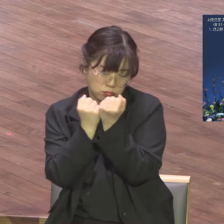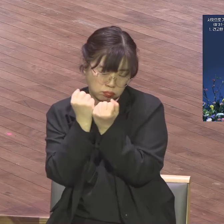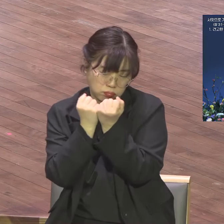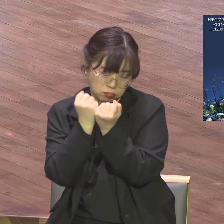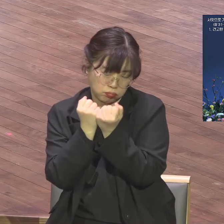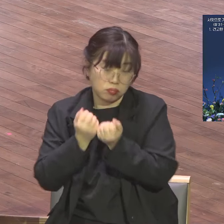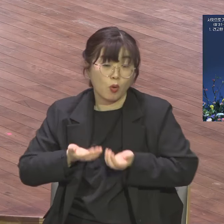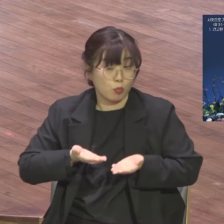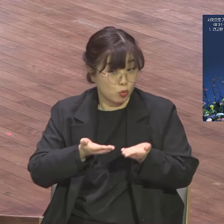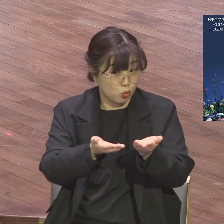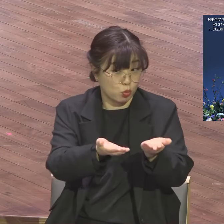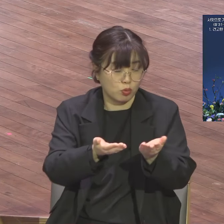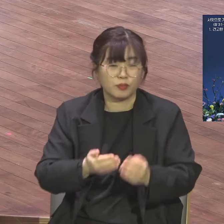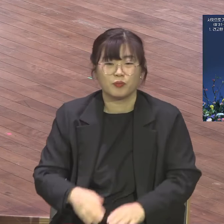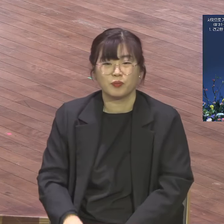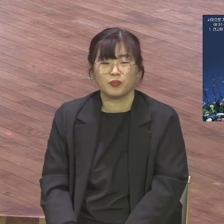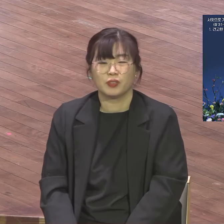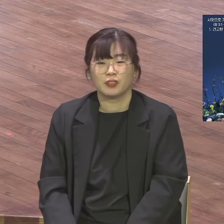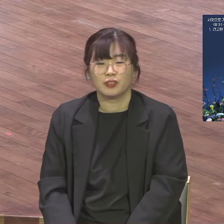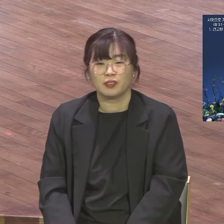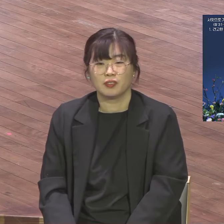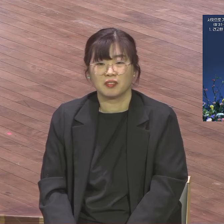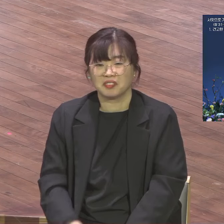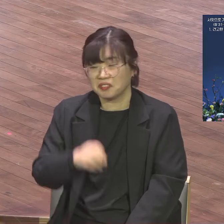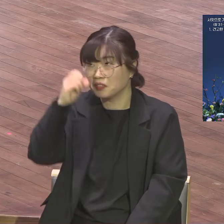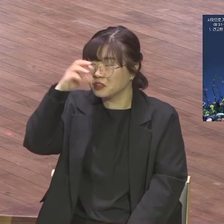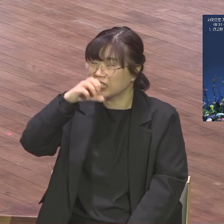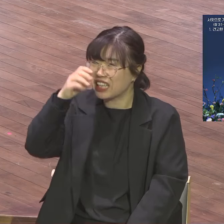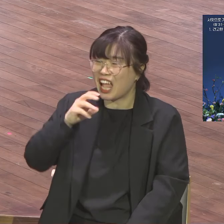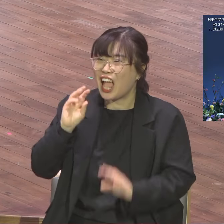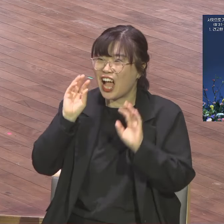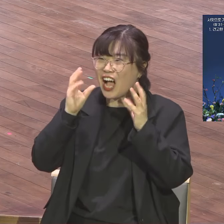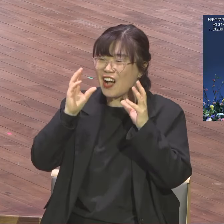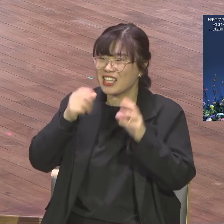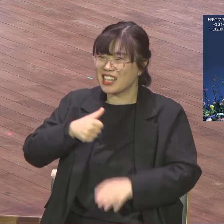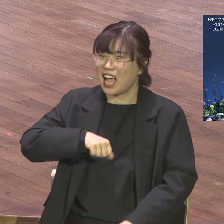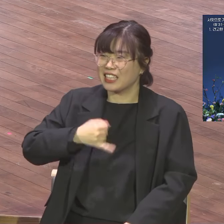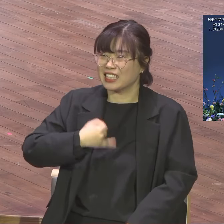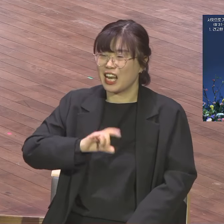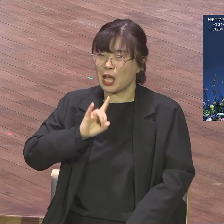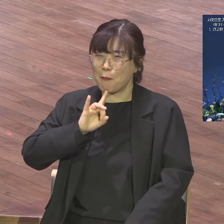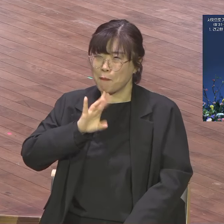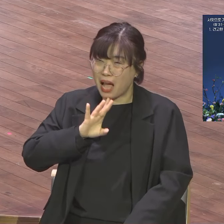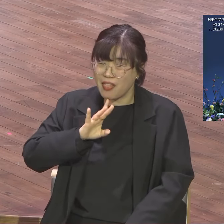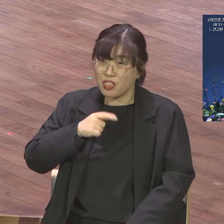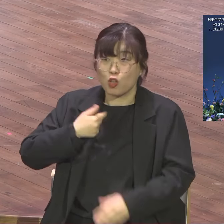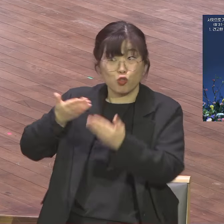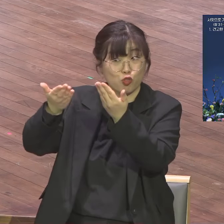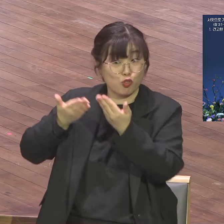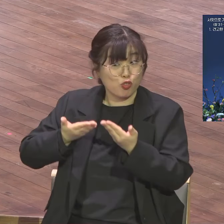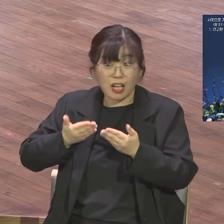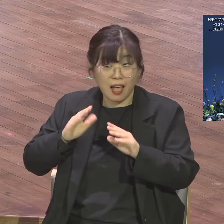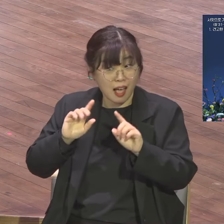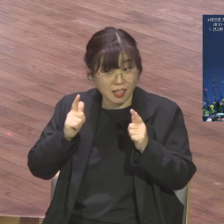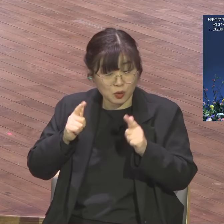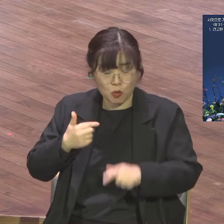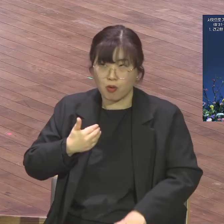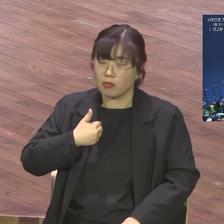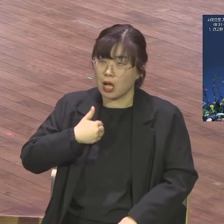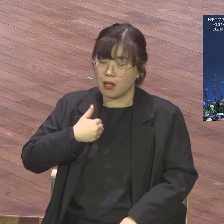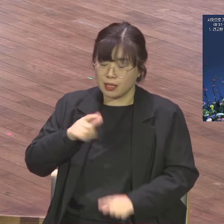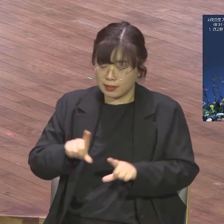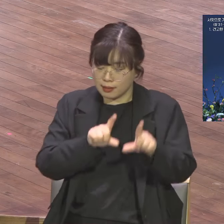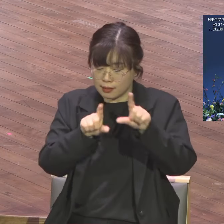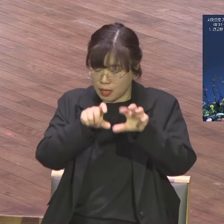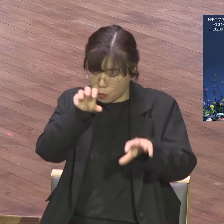그래서 이것을 렘넌트에게만 적용되는 메시지라고 생각하면 안 돼요. 지금 이 말씀 듣는 모든 분들 삶의